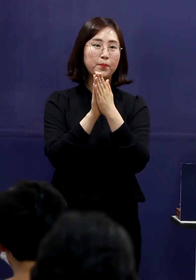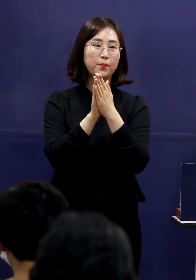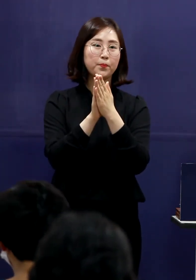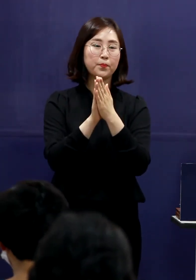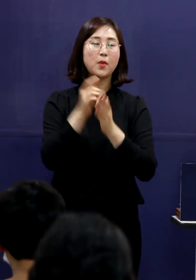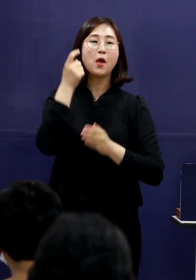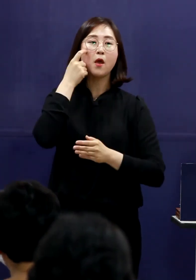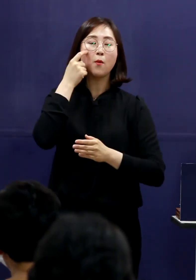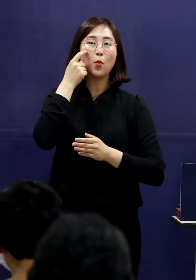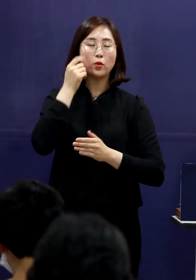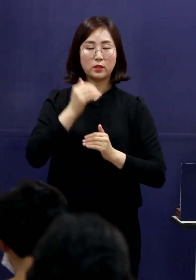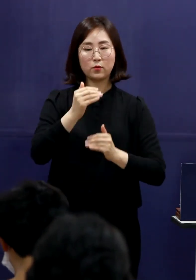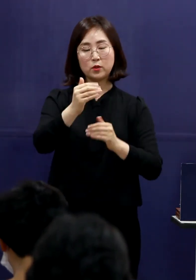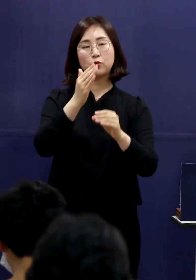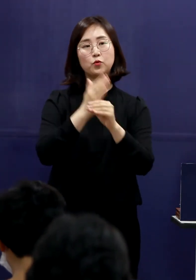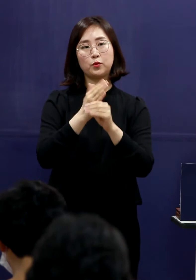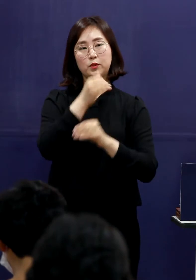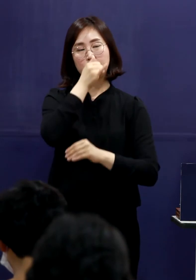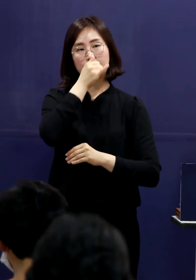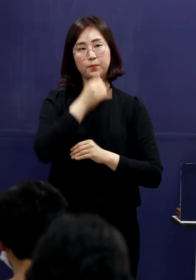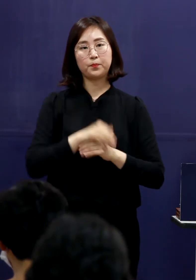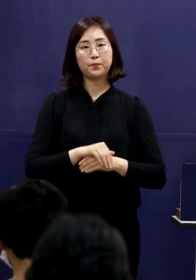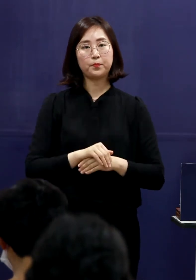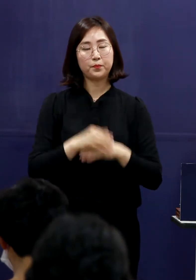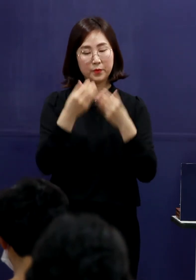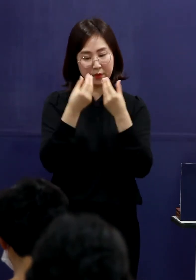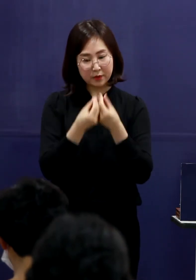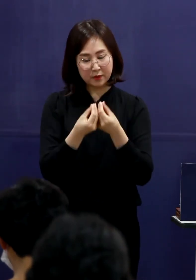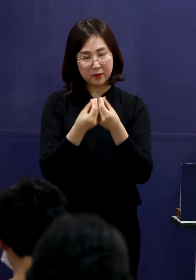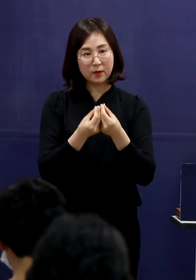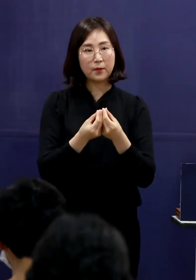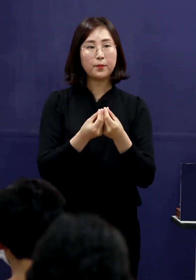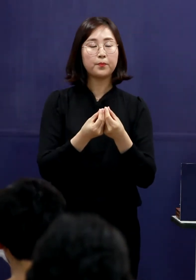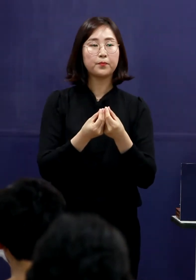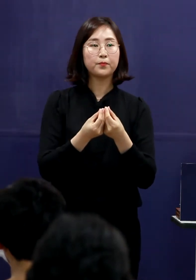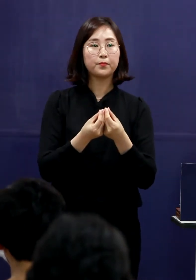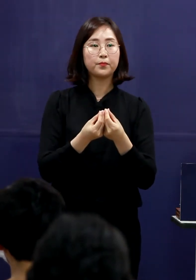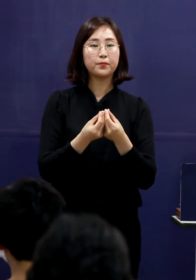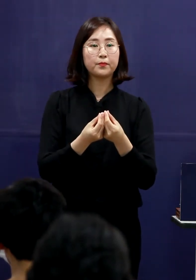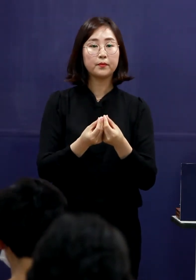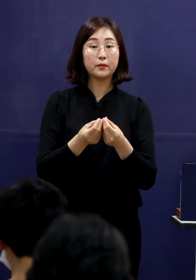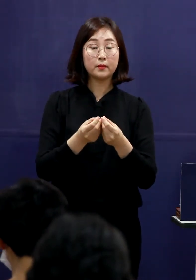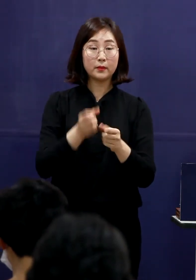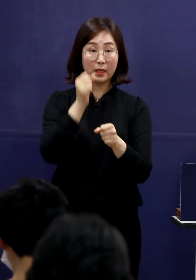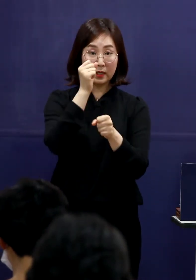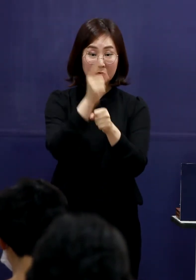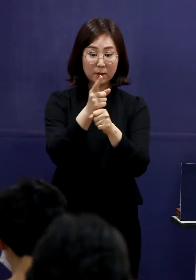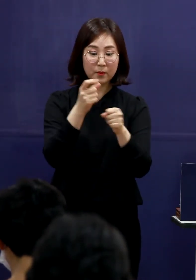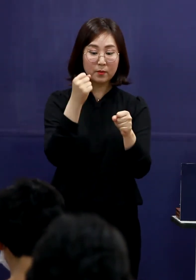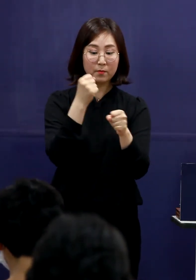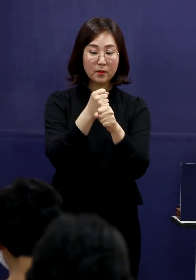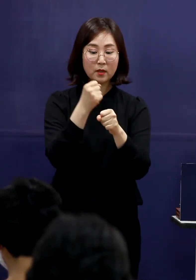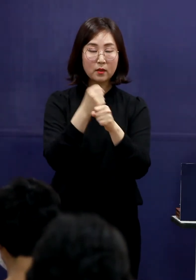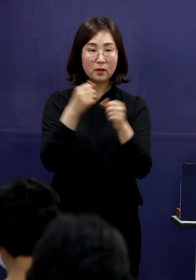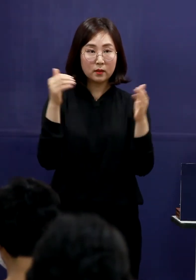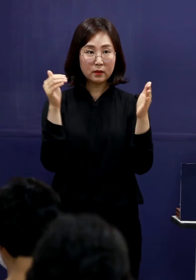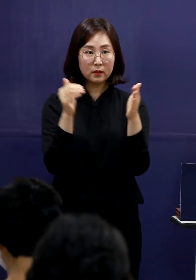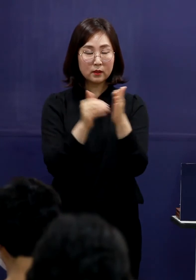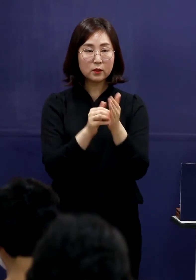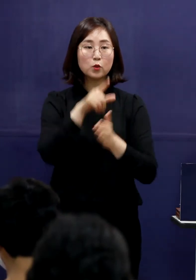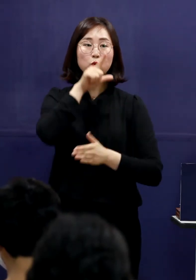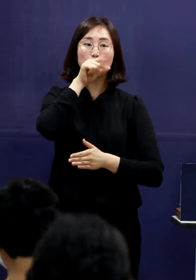앞으로 예를 들어서 한림재지 문화재생 공간이나 이미 만들어진 조천